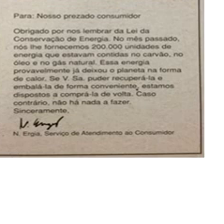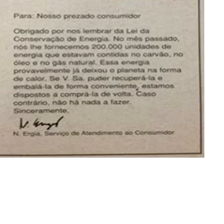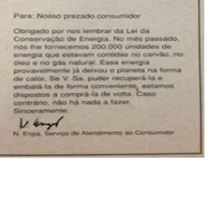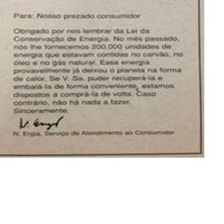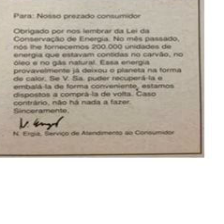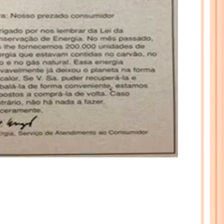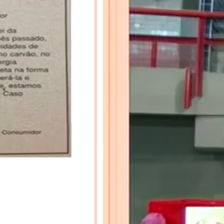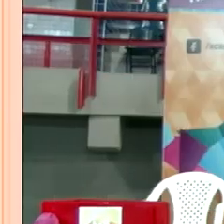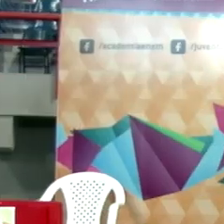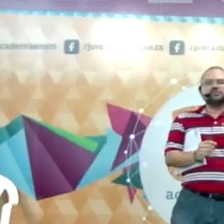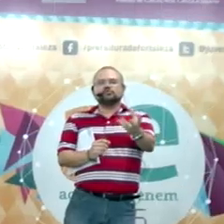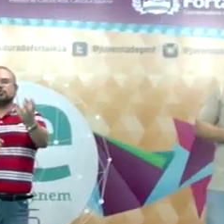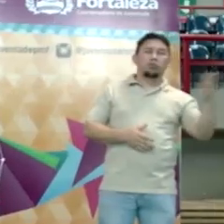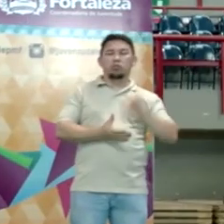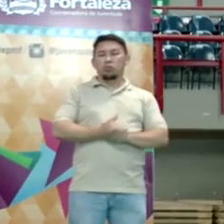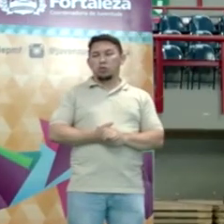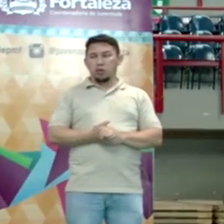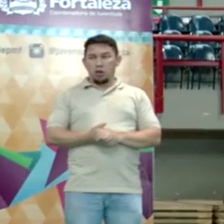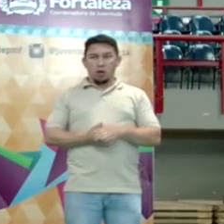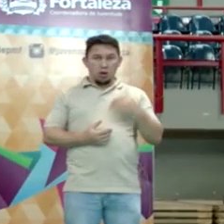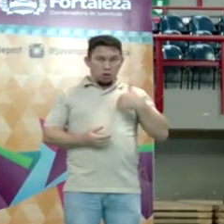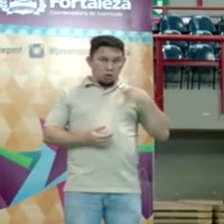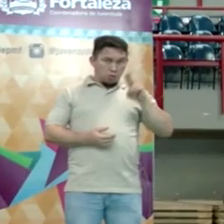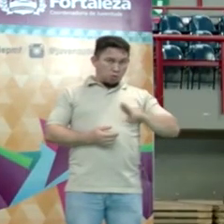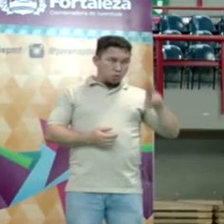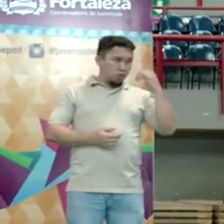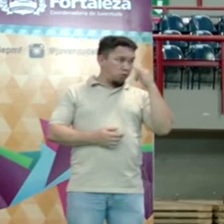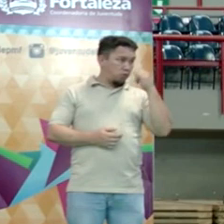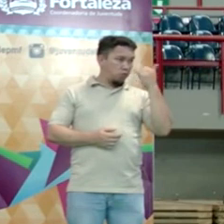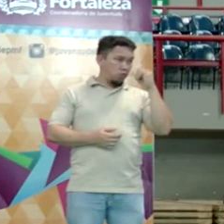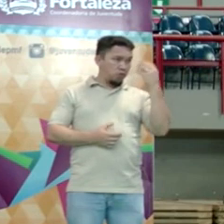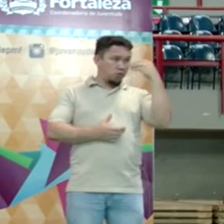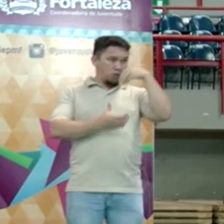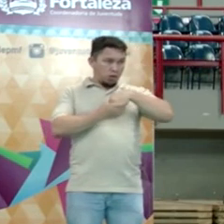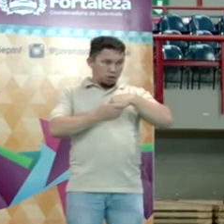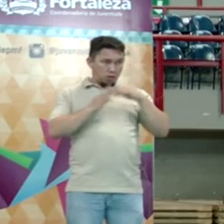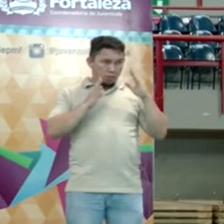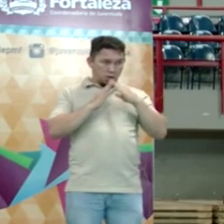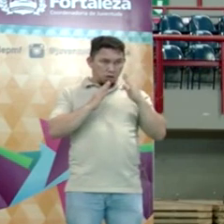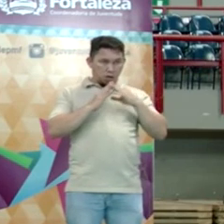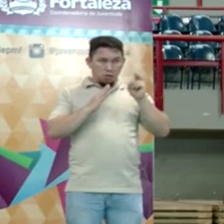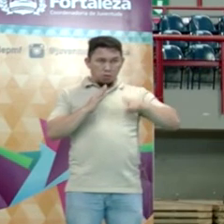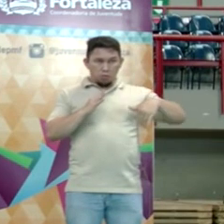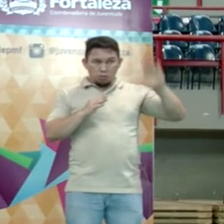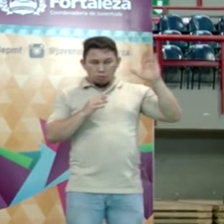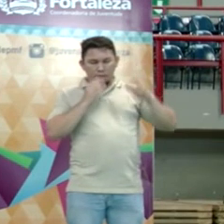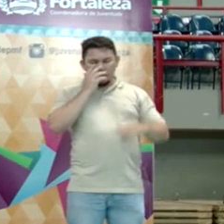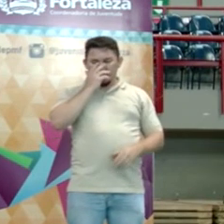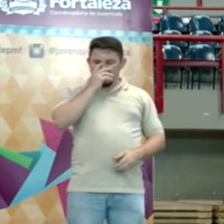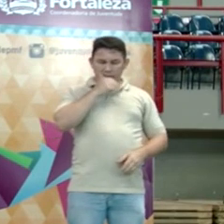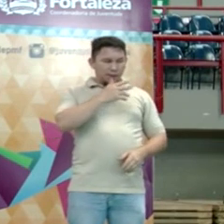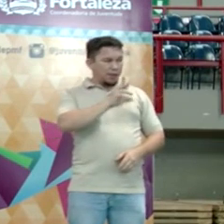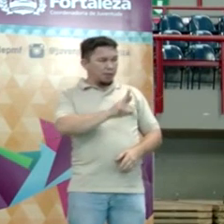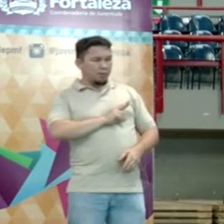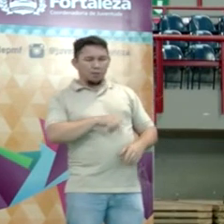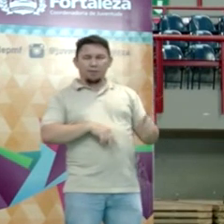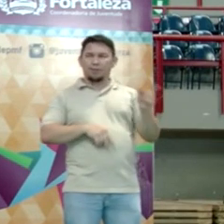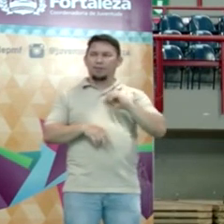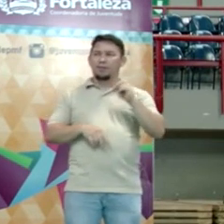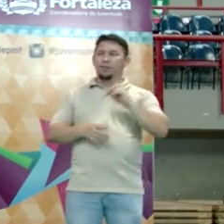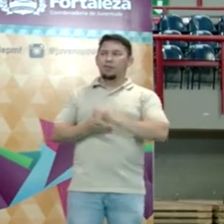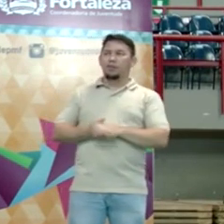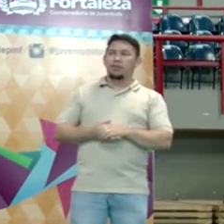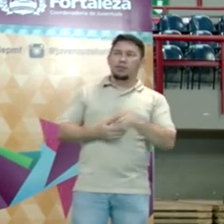faço. Eu utilizo toda a energia elétrica que entra na minha casa? Não. Basta você